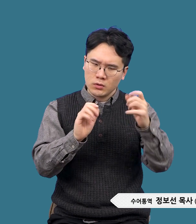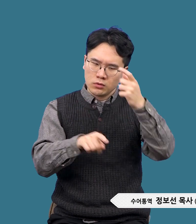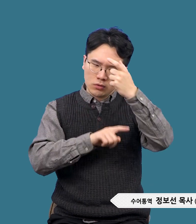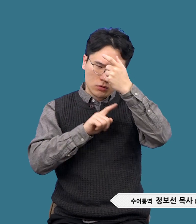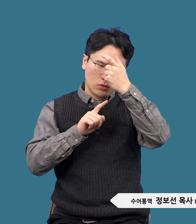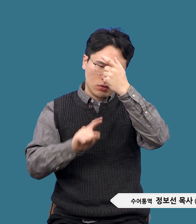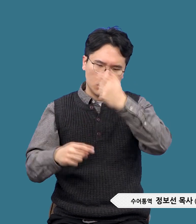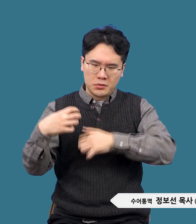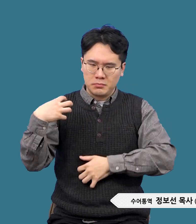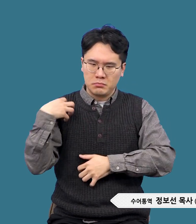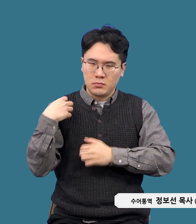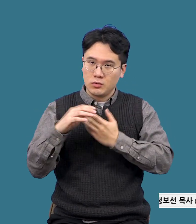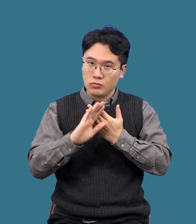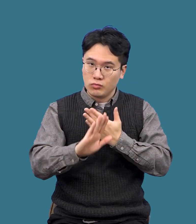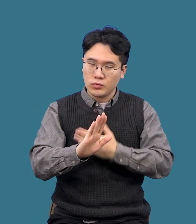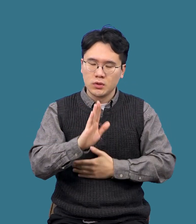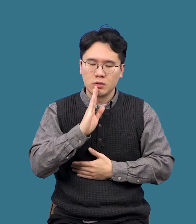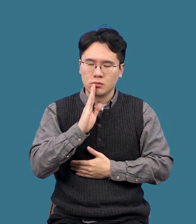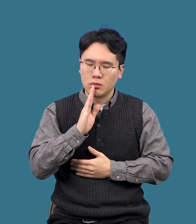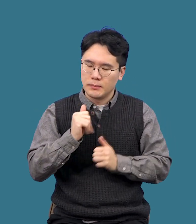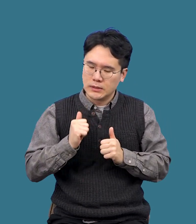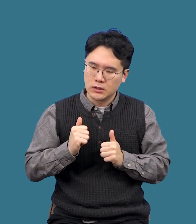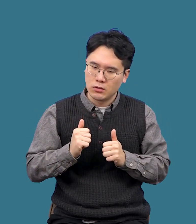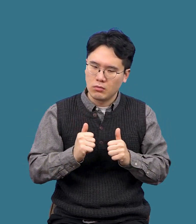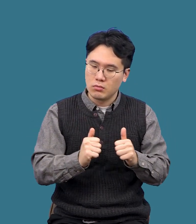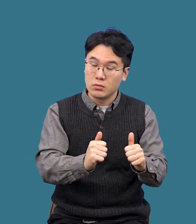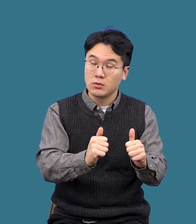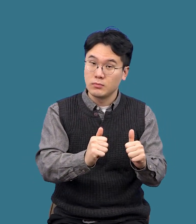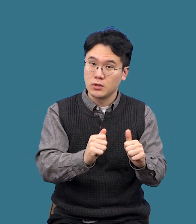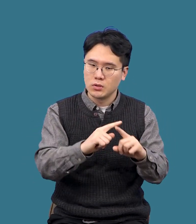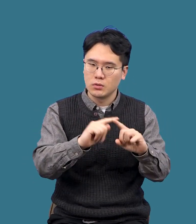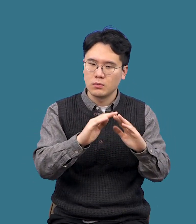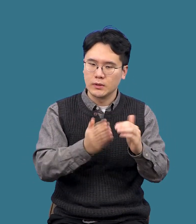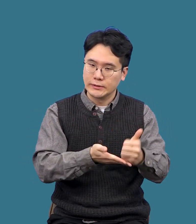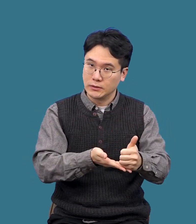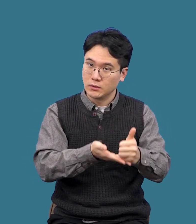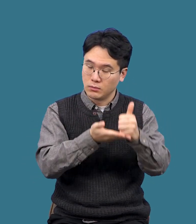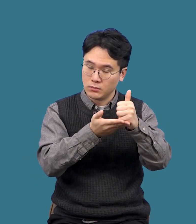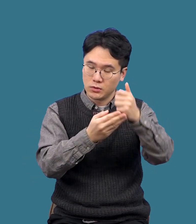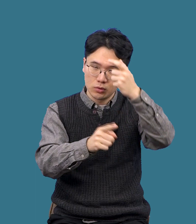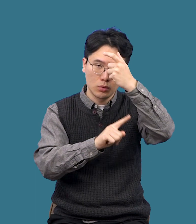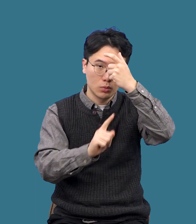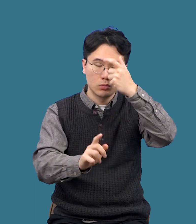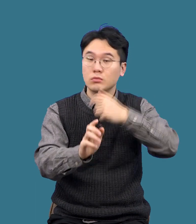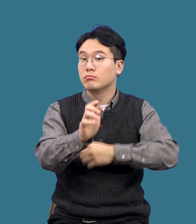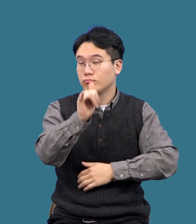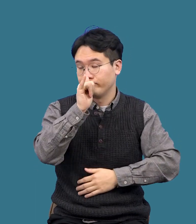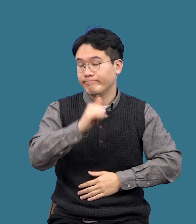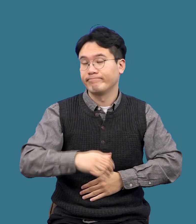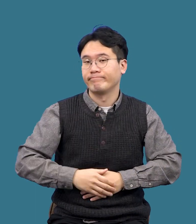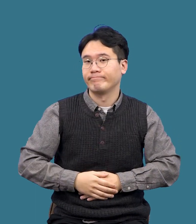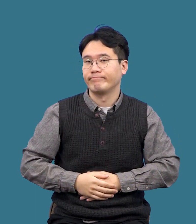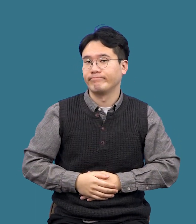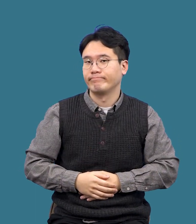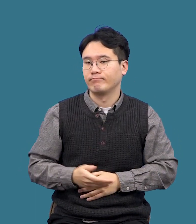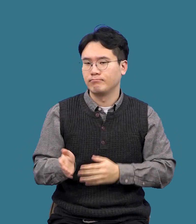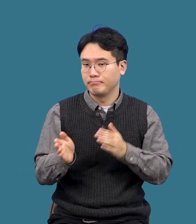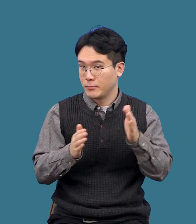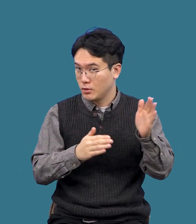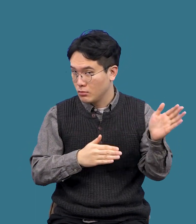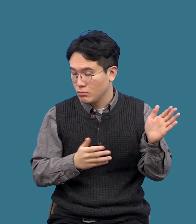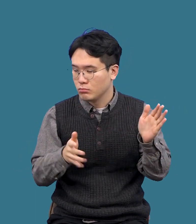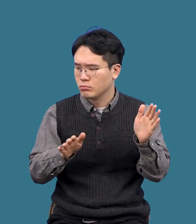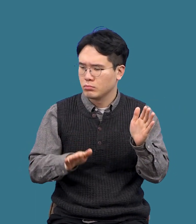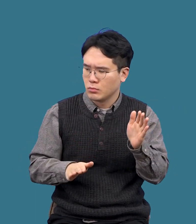후에 정말 열심히 성실하게 섬기는 그런 성도들을 볼 수가 있습니다. 그런가 하면 신자가